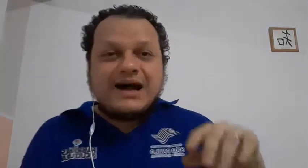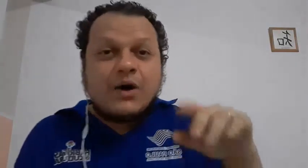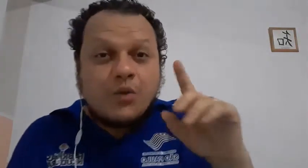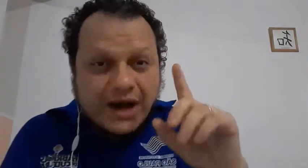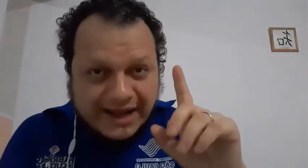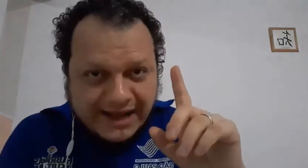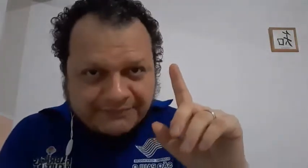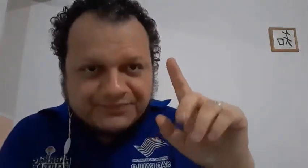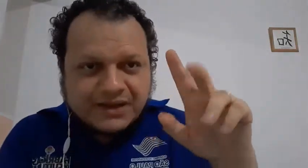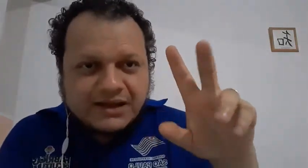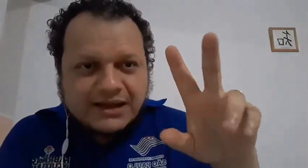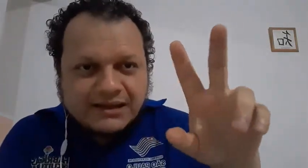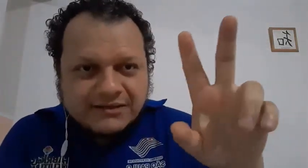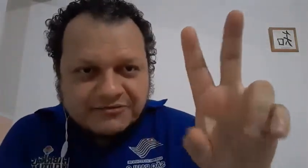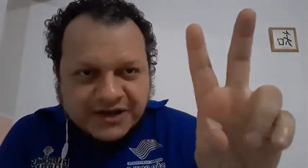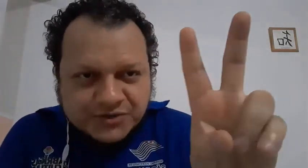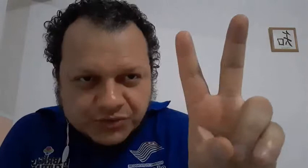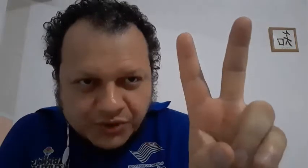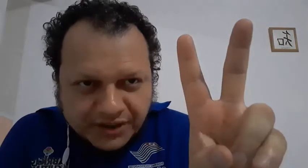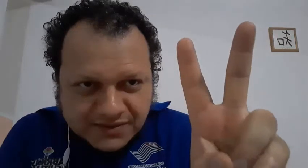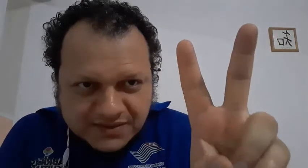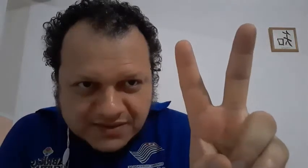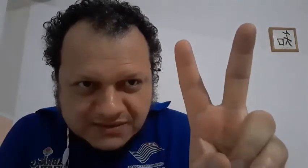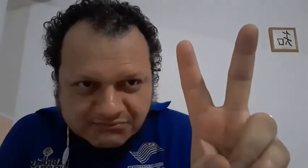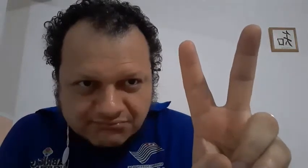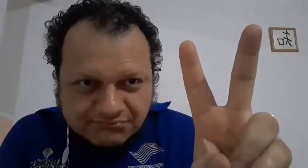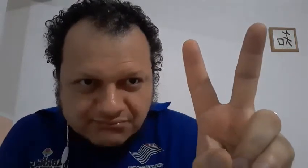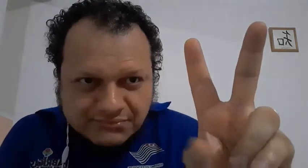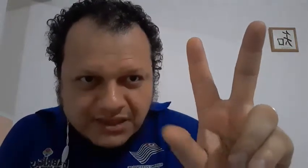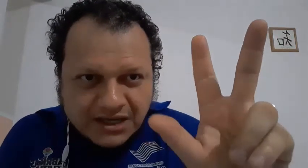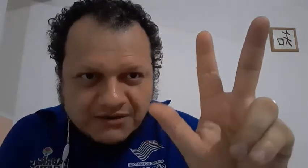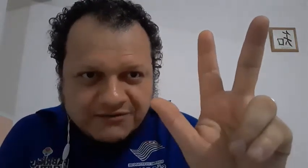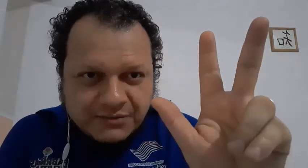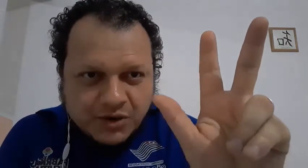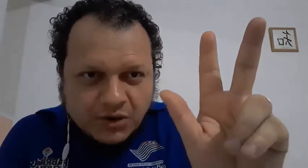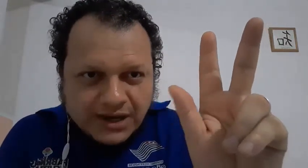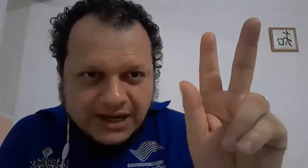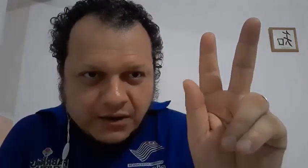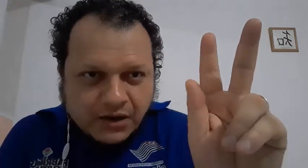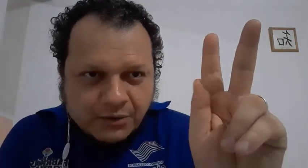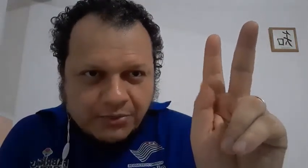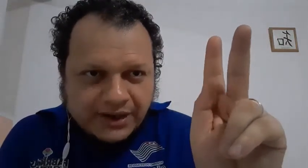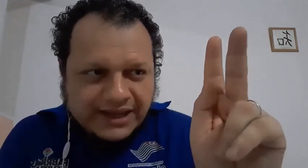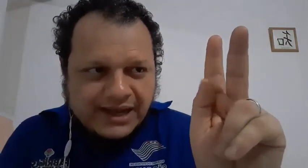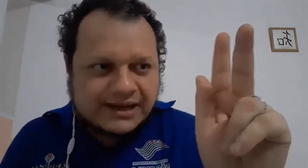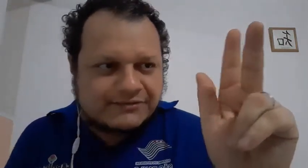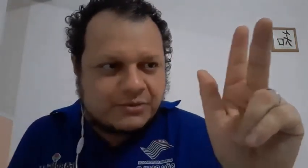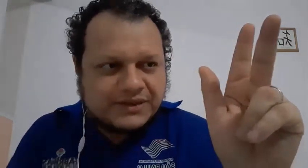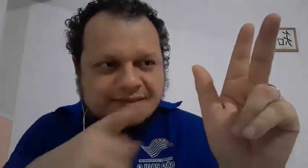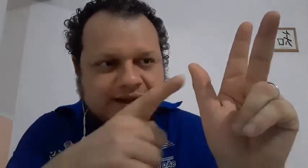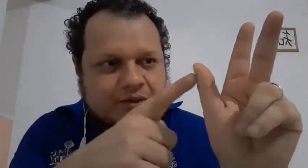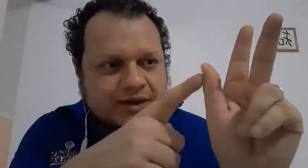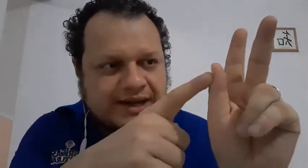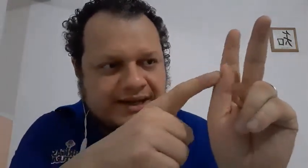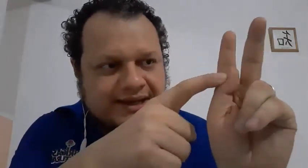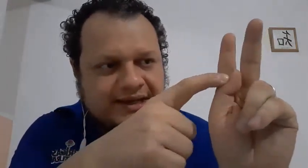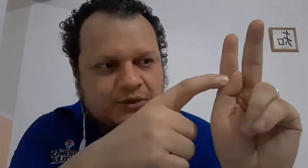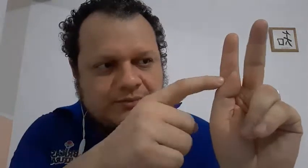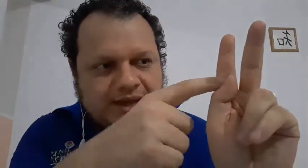O H. Faz um 2. Vamos colocar agora o polegar, vamos tentar colocar ele aqui no meio,